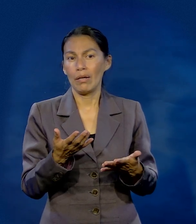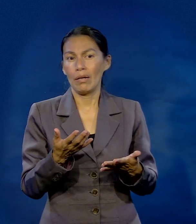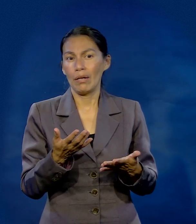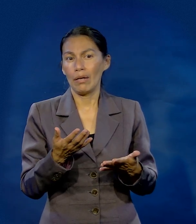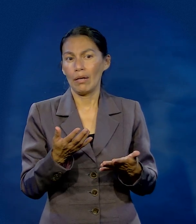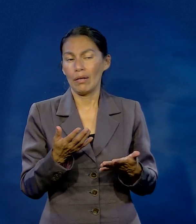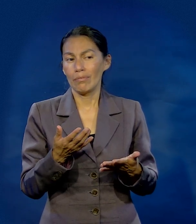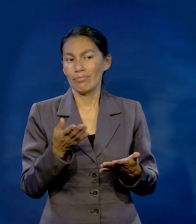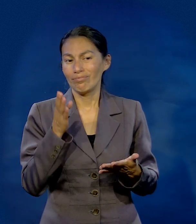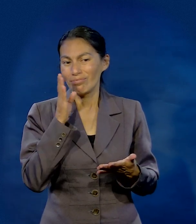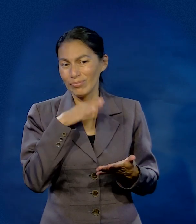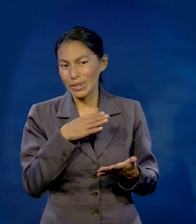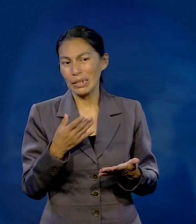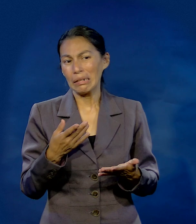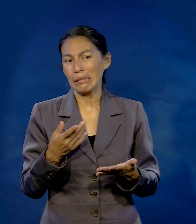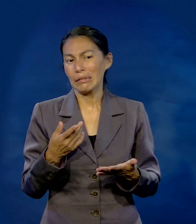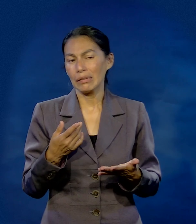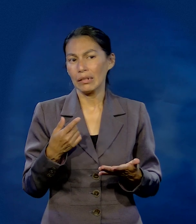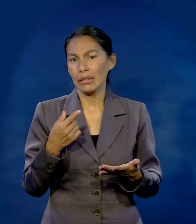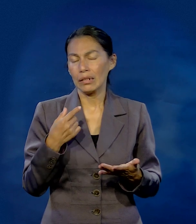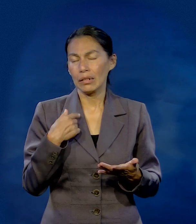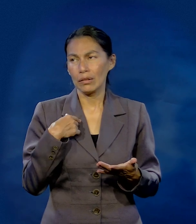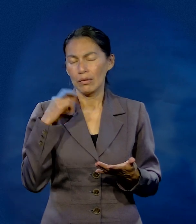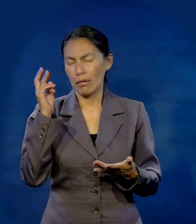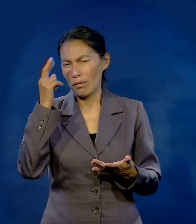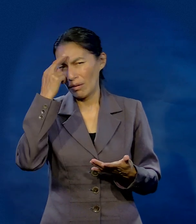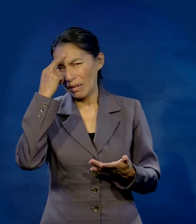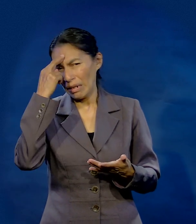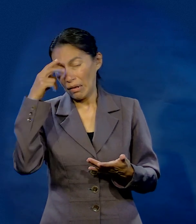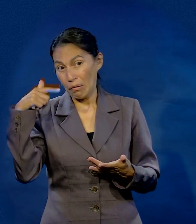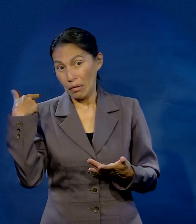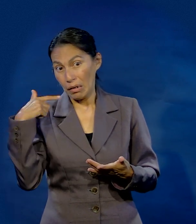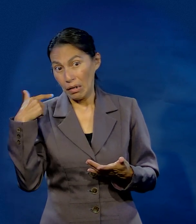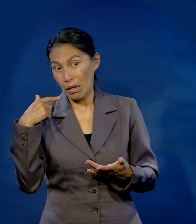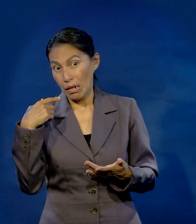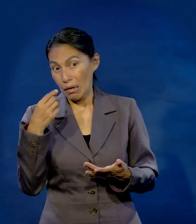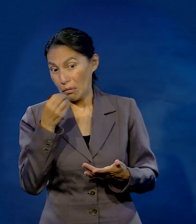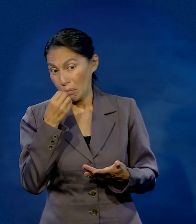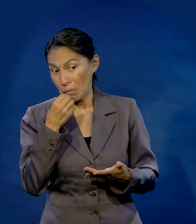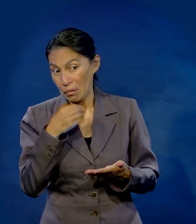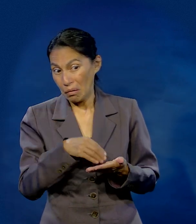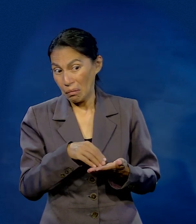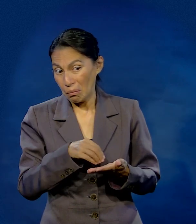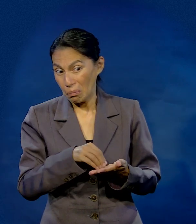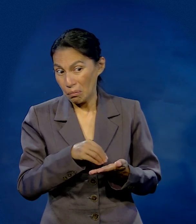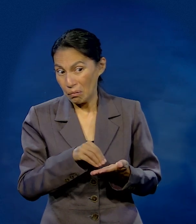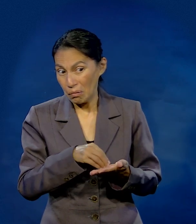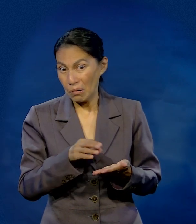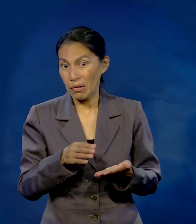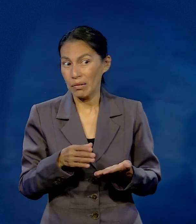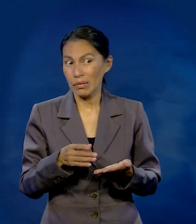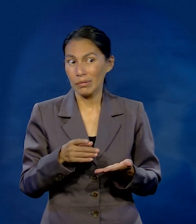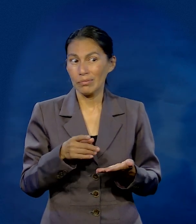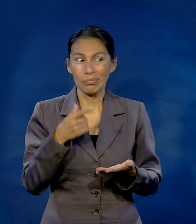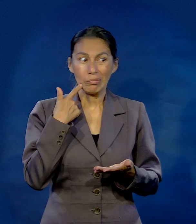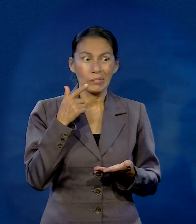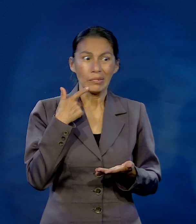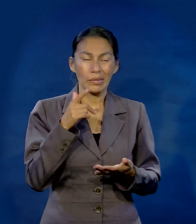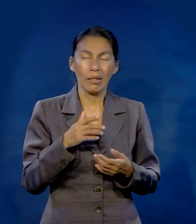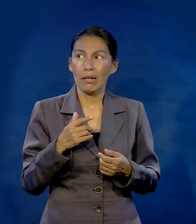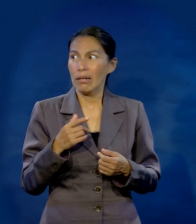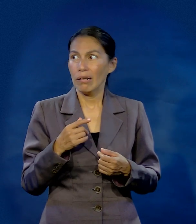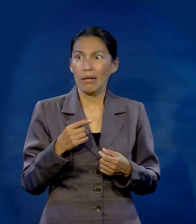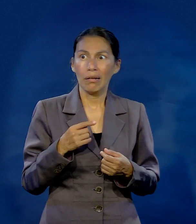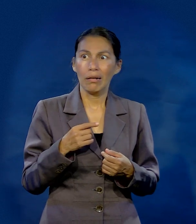venir a cenar unos tamalitos con nosotros Mira a mí me encantaba la idea sobre todo a esa hora pero